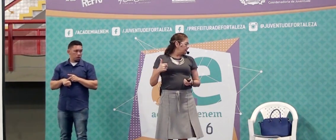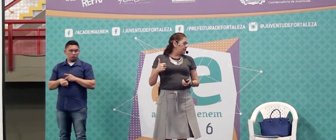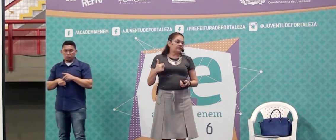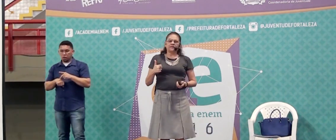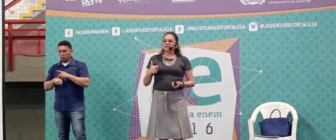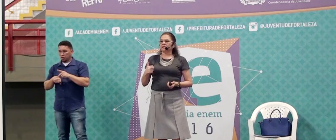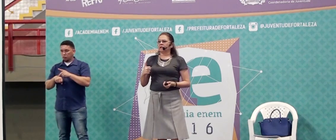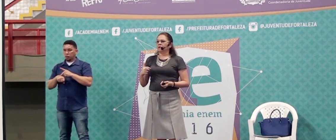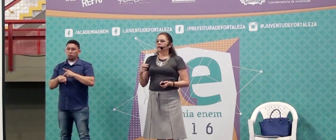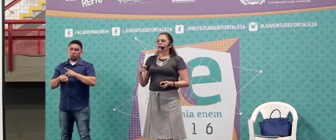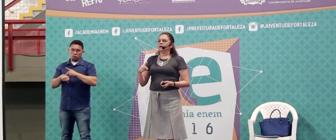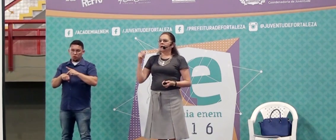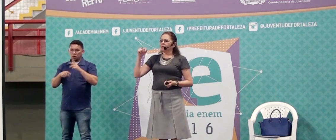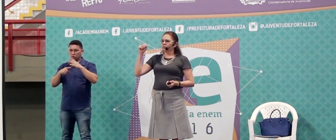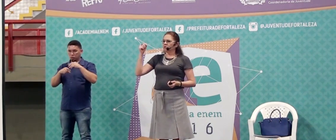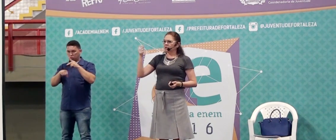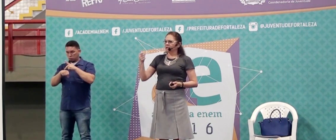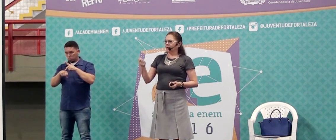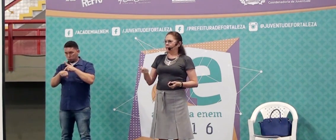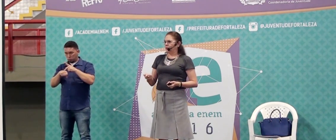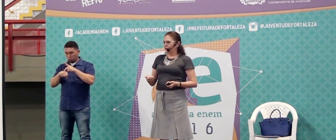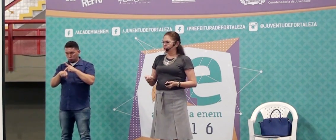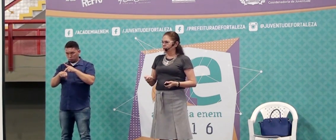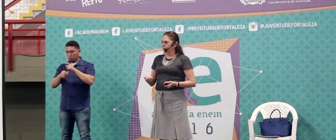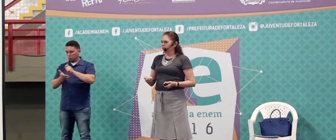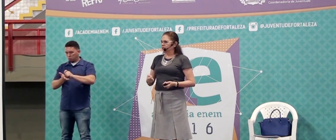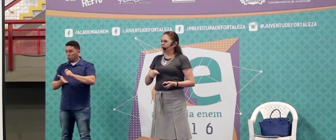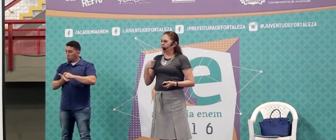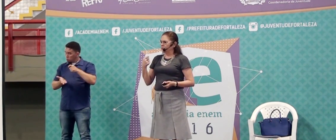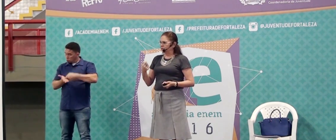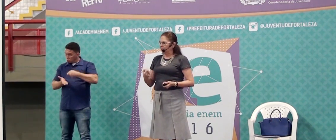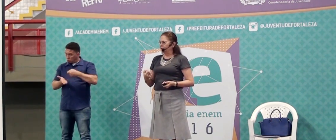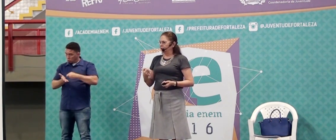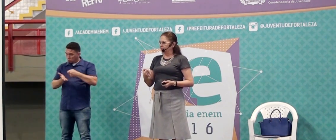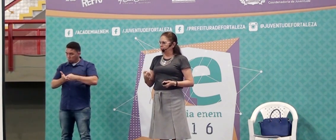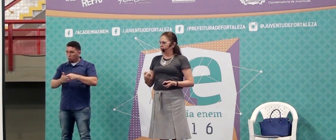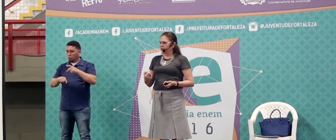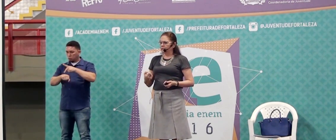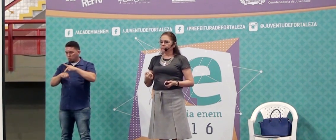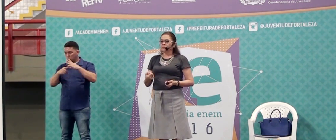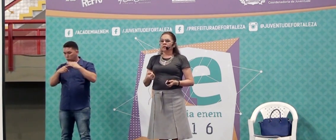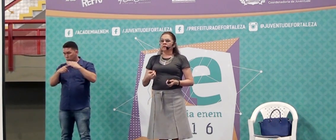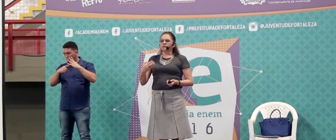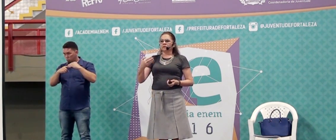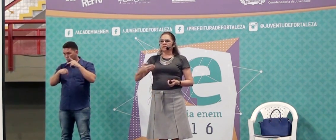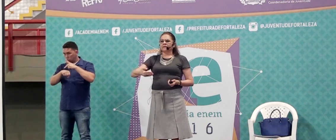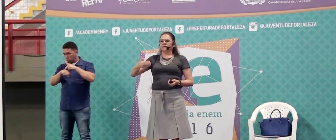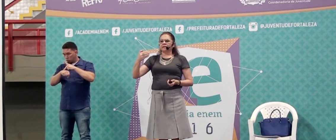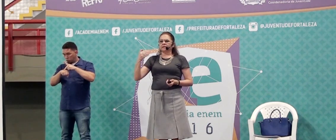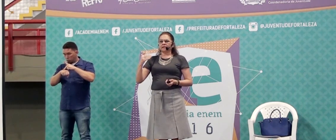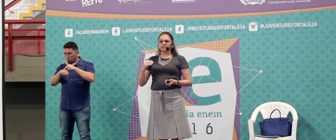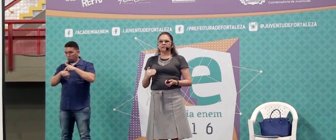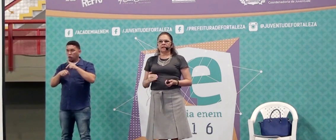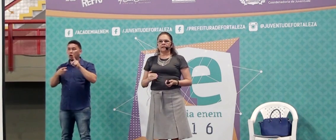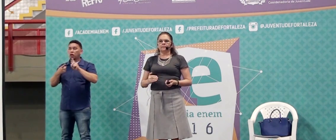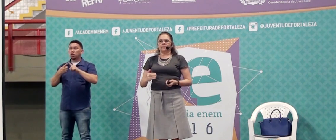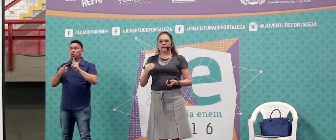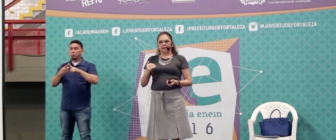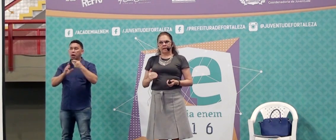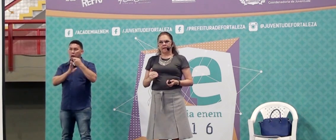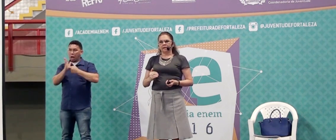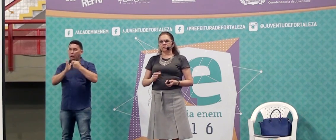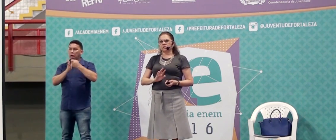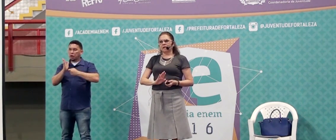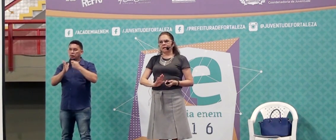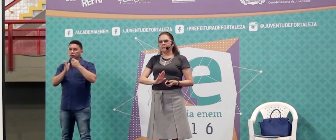o que você vai fazer lá no dia da prova, você vai usar a caneta preta e você vai trazer